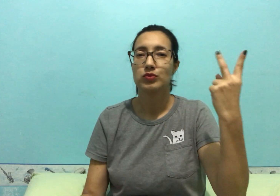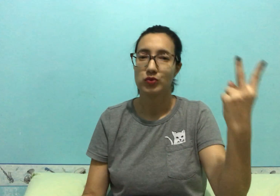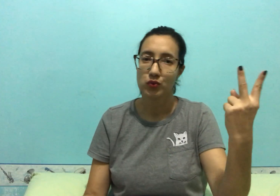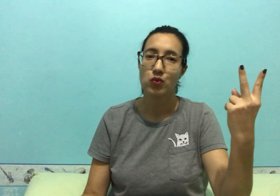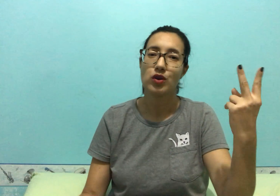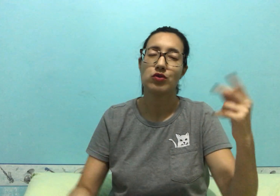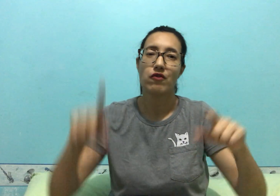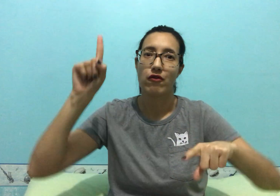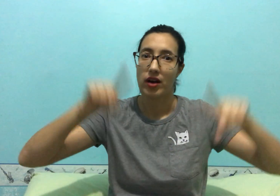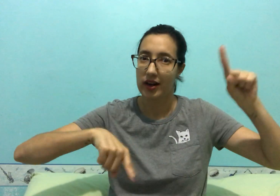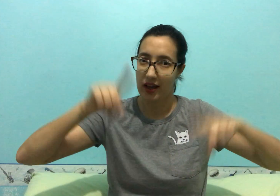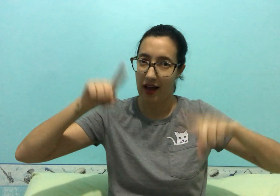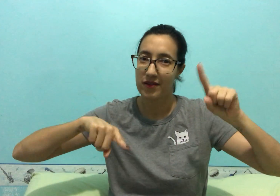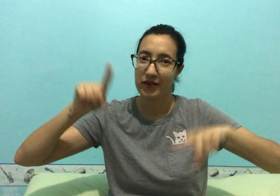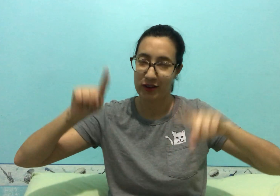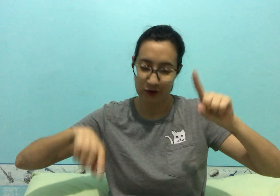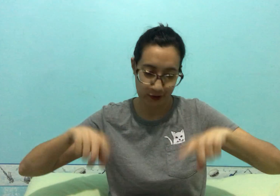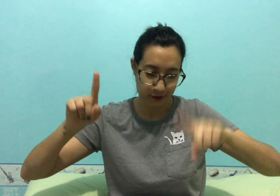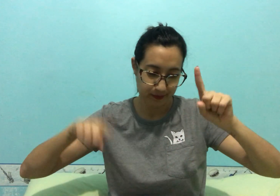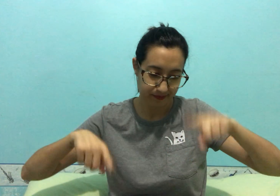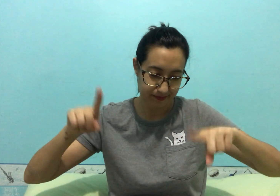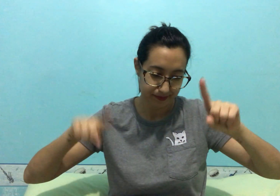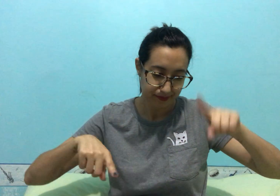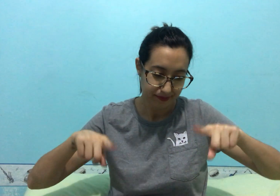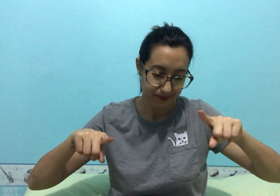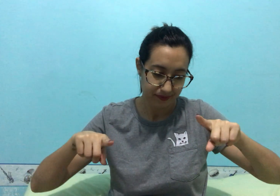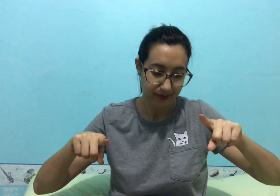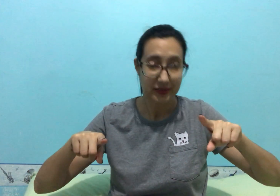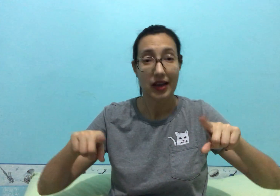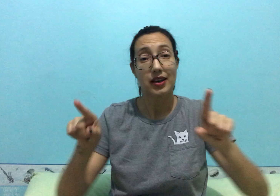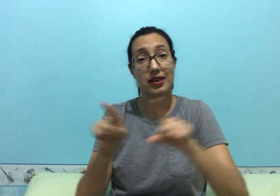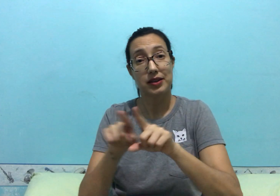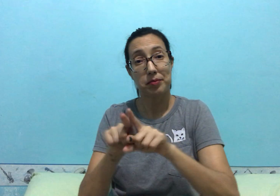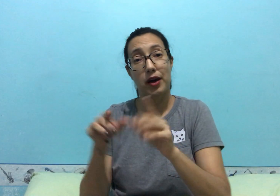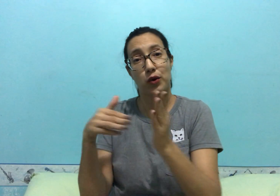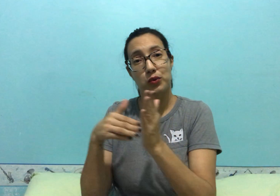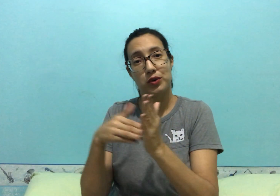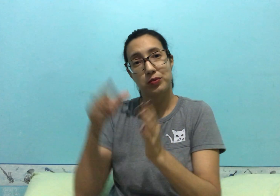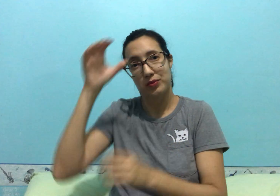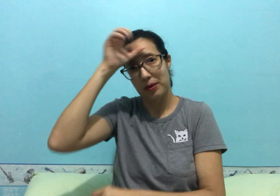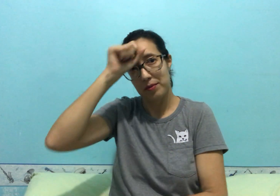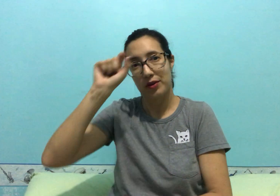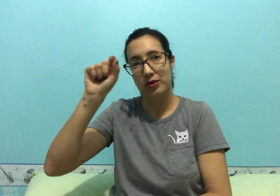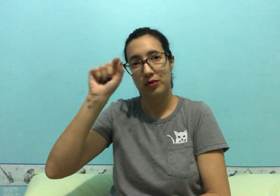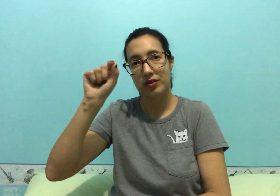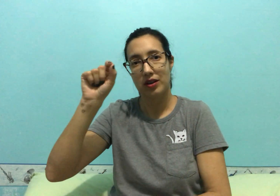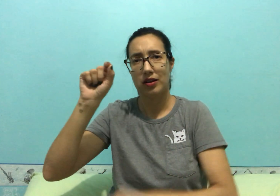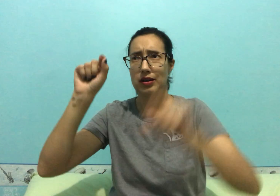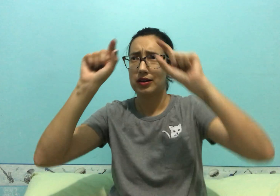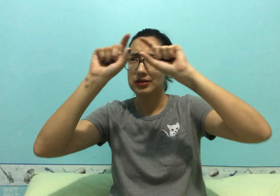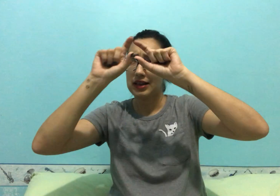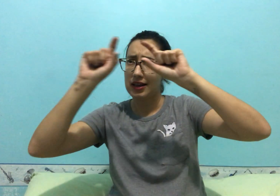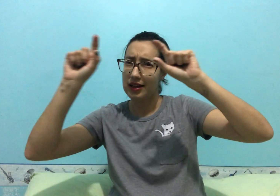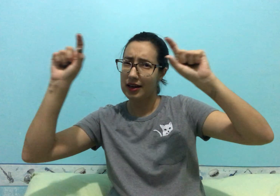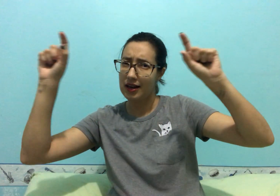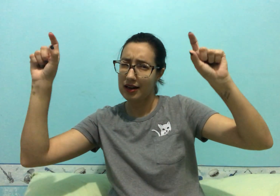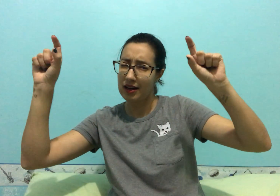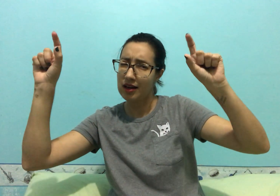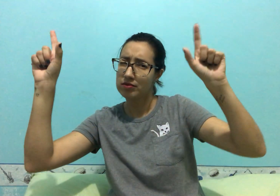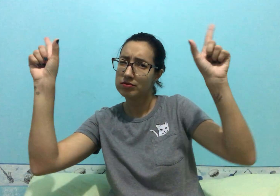utilizar esses teoremas booleanos para simplificar o circuito. O que é que significa isso? Reduzir essa complexidade, né? Que